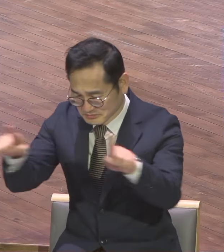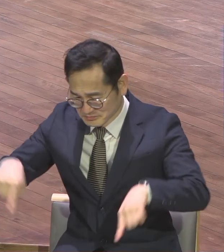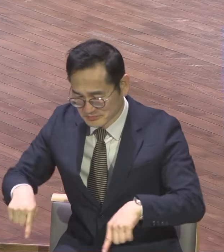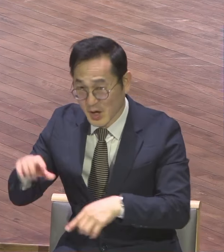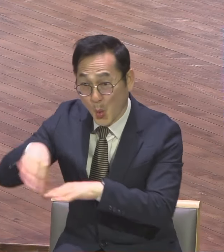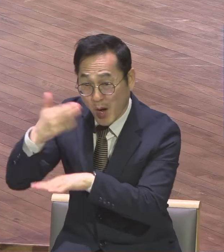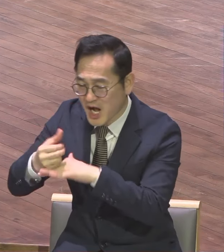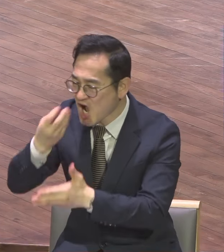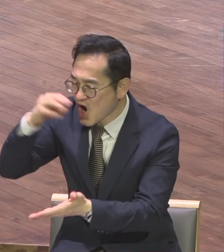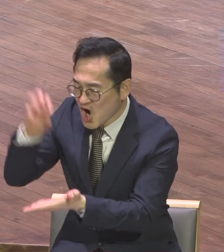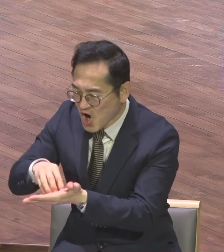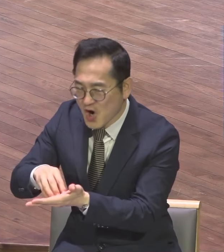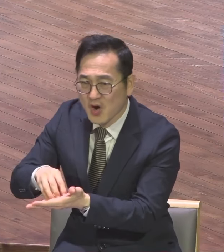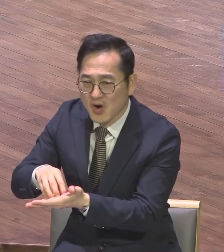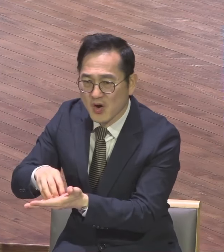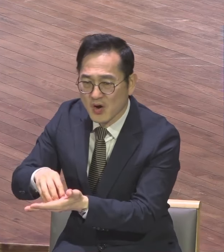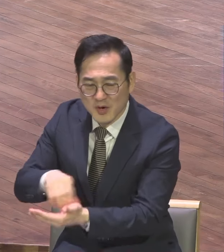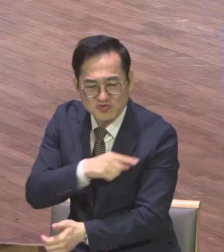줄 알고도